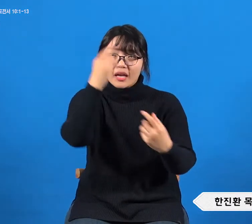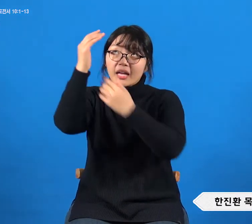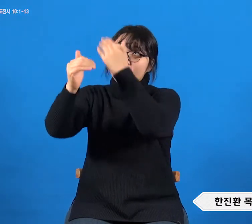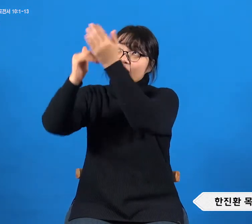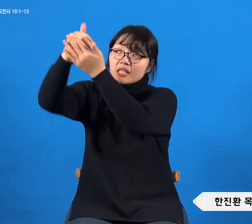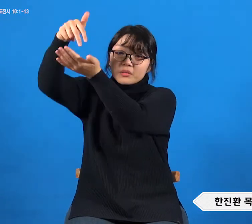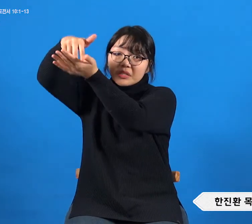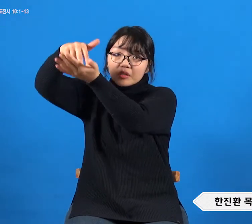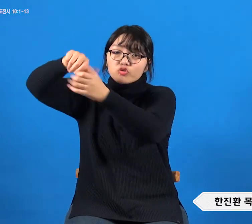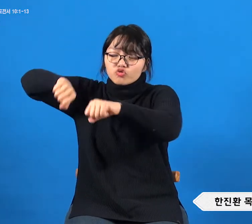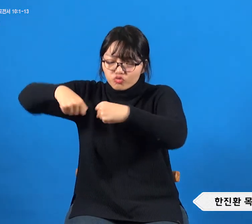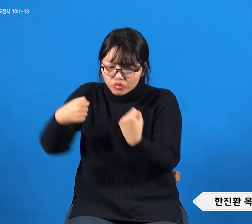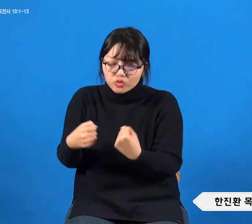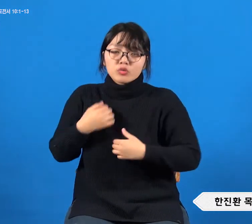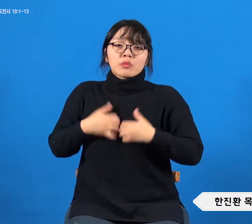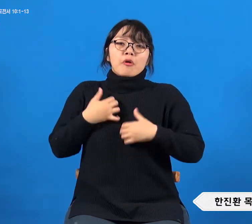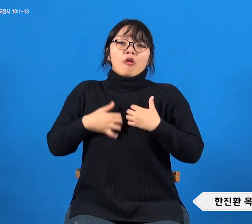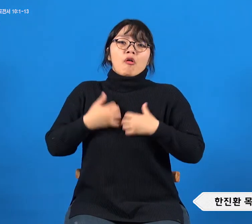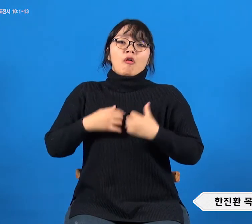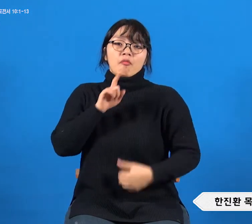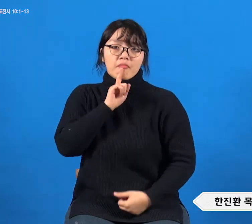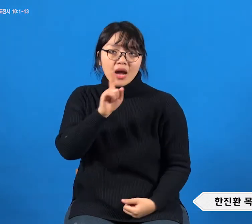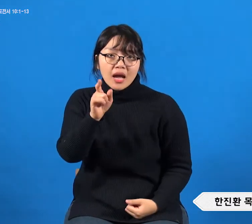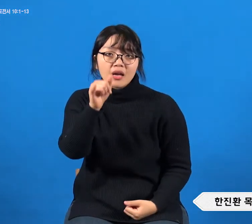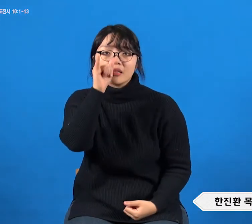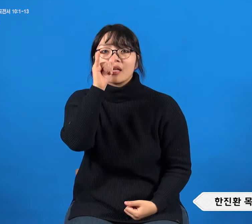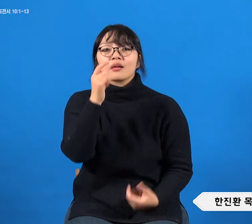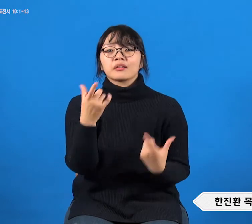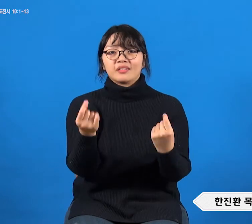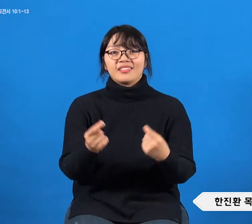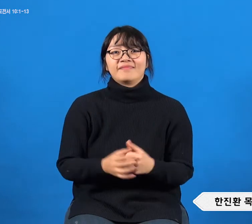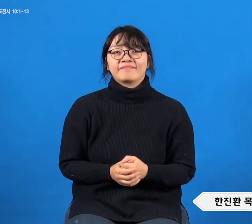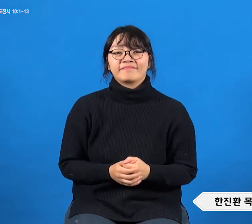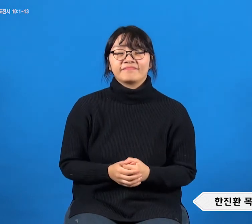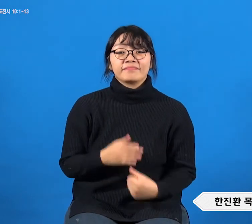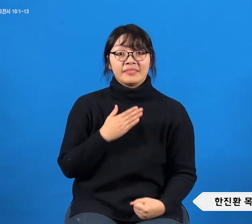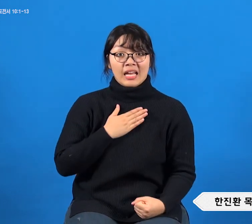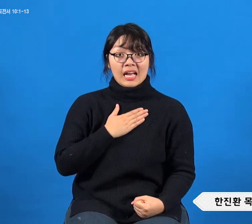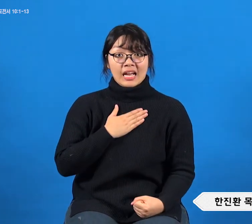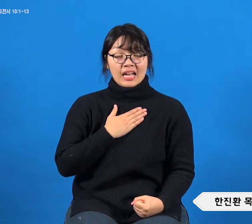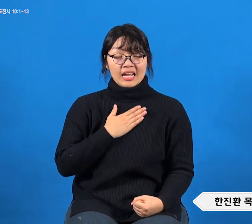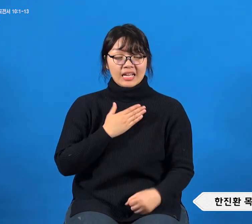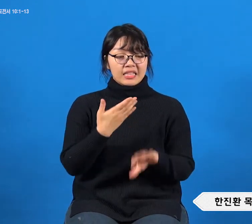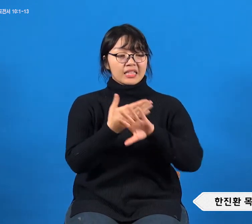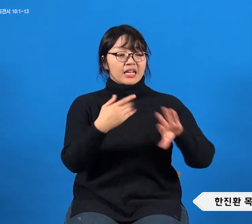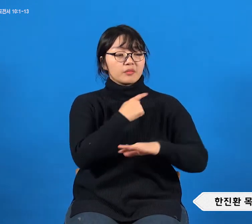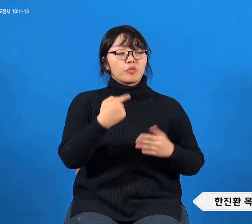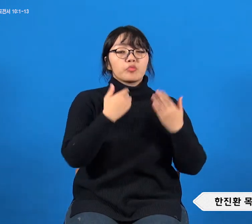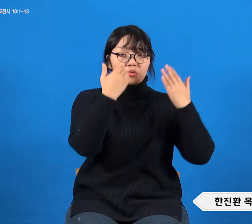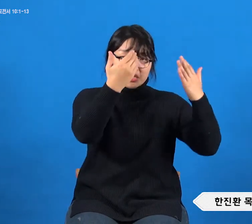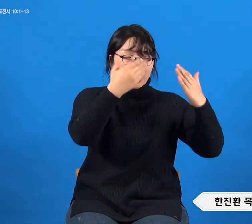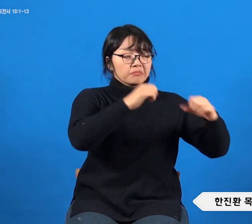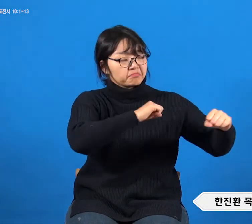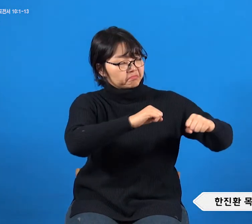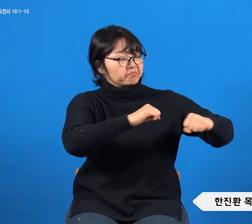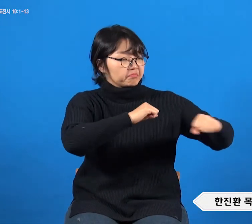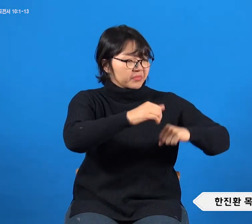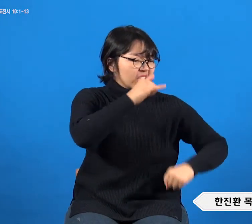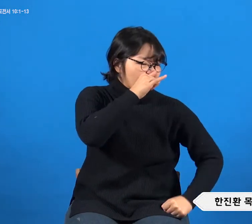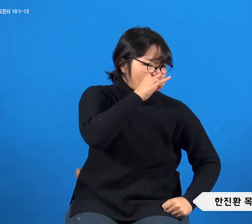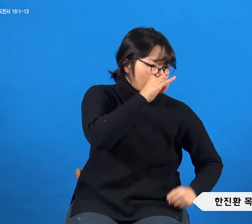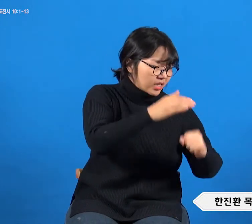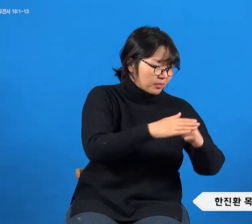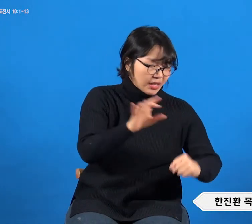더 기뻐하신다, 그 말씀 아닙니까? 그래서 내가 다른 봉사를 많이 하고 있으니까 이거 하나는